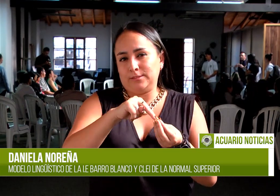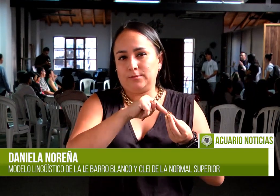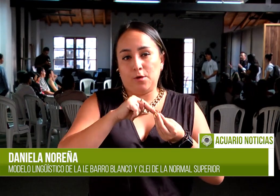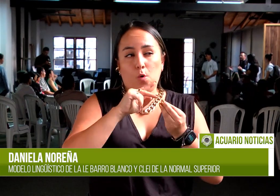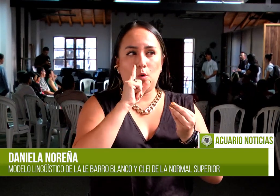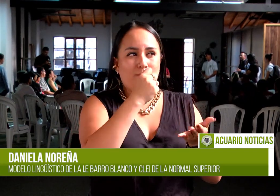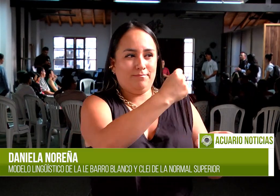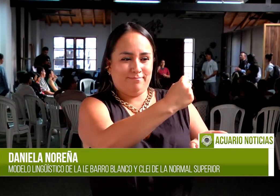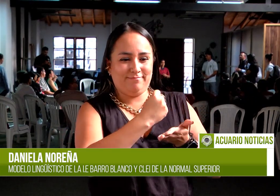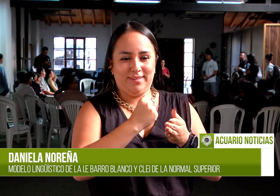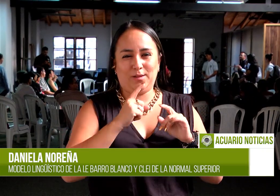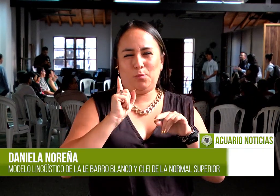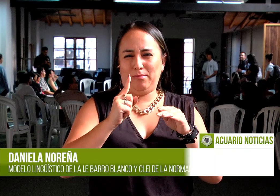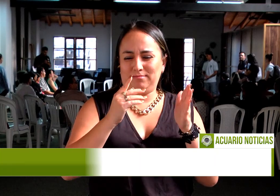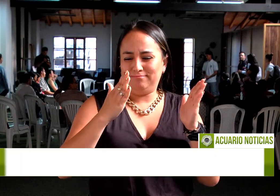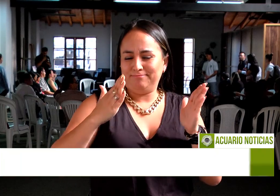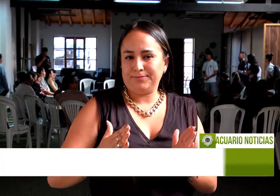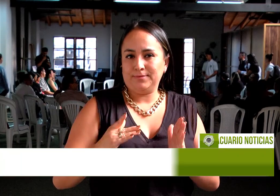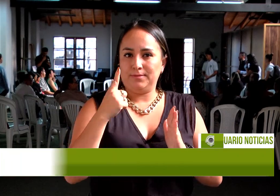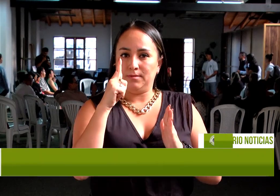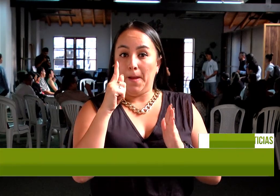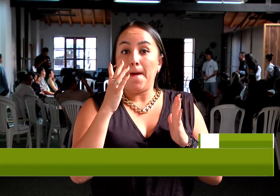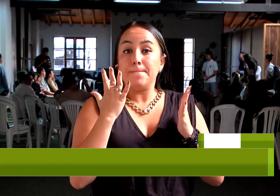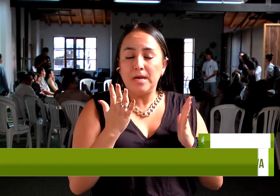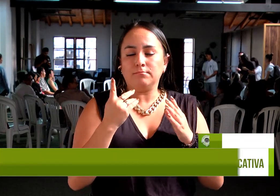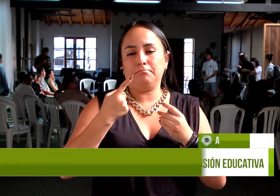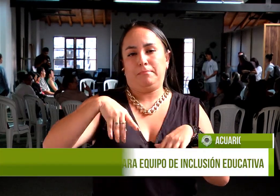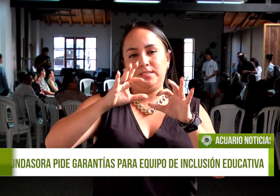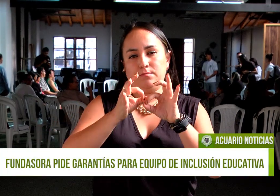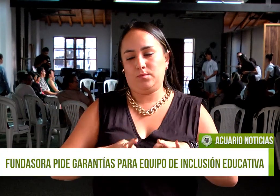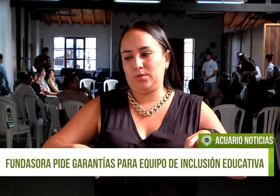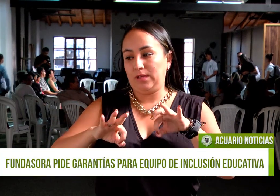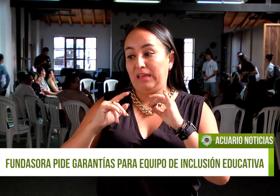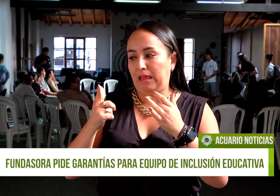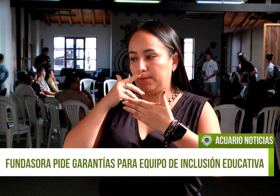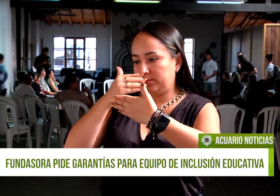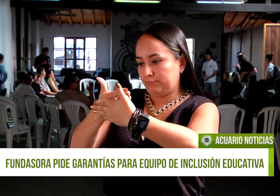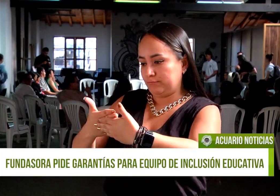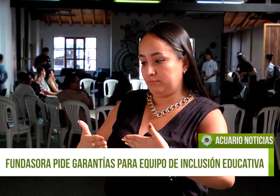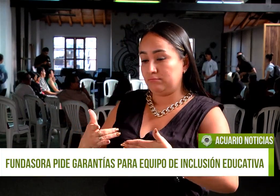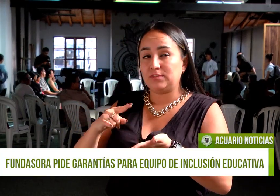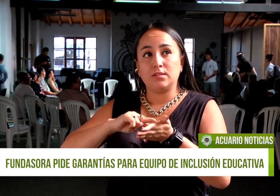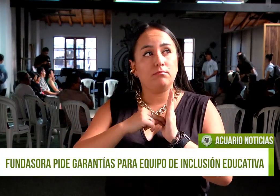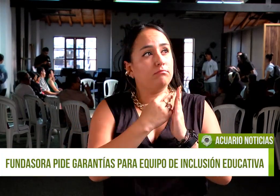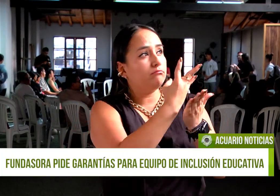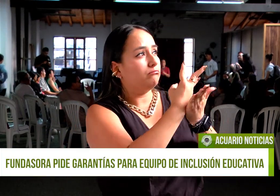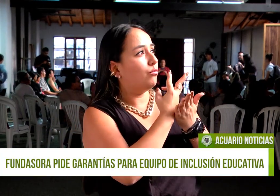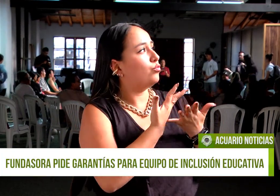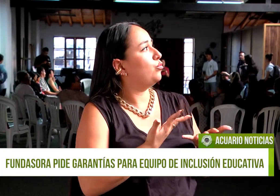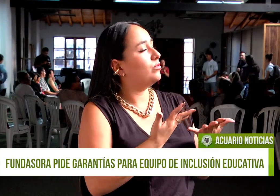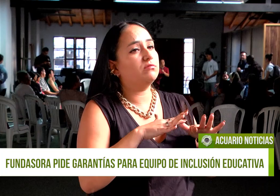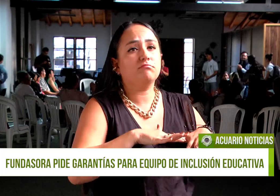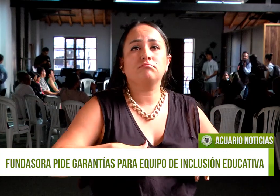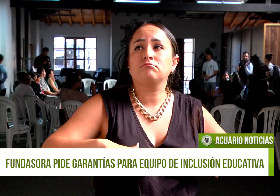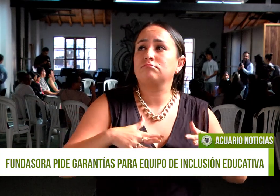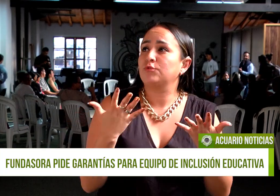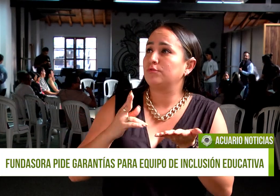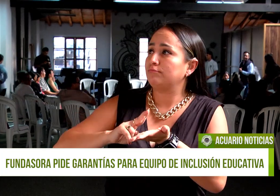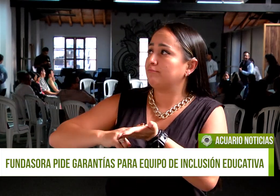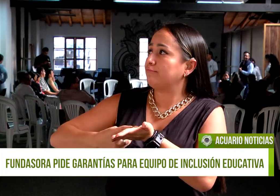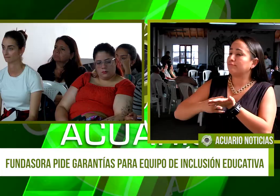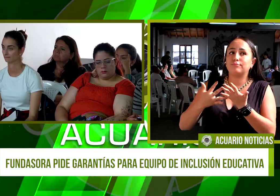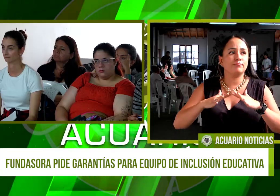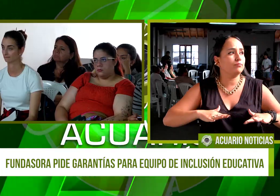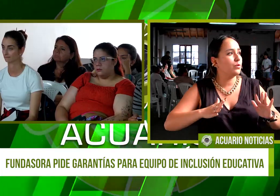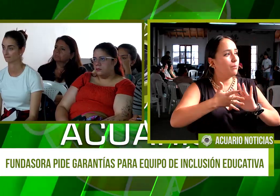urgente debido a la fundación que nos está contratando, porque nos pone límite de pago y también los pagos muy, muy lejos para nosotros